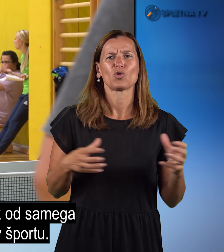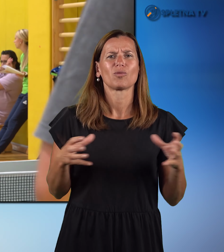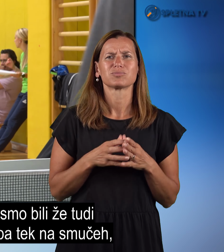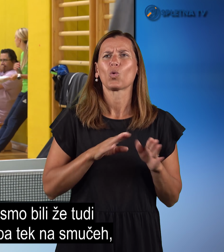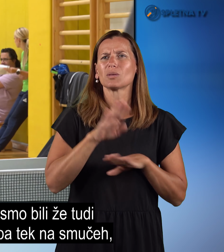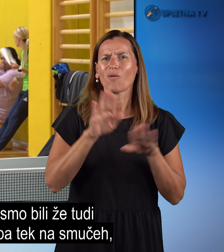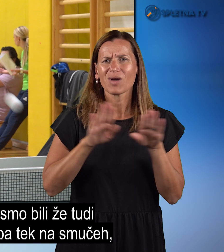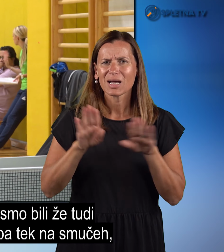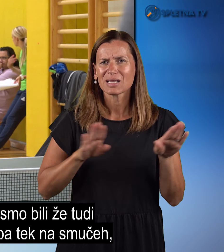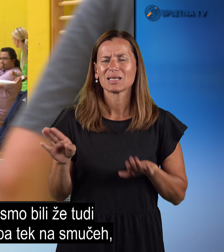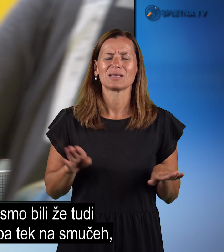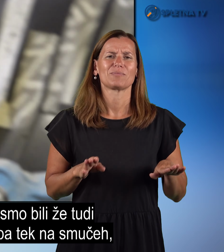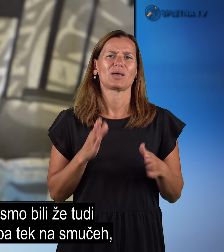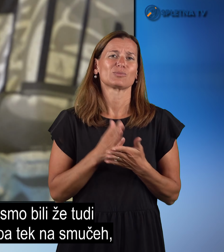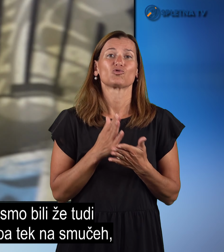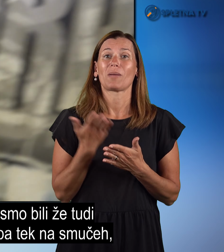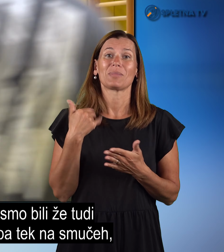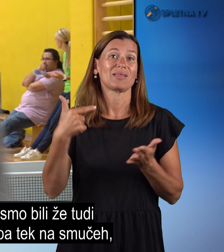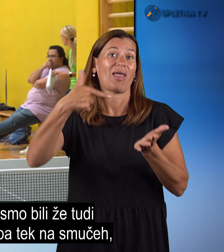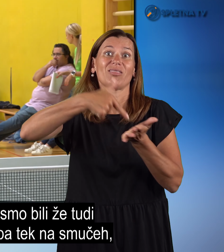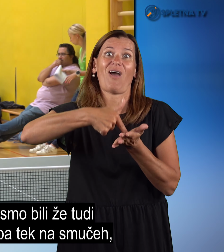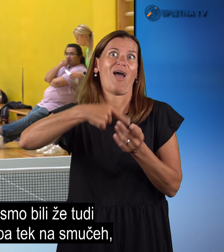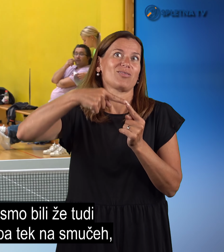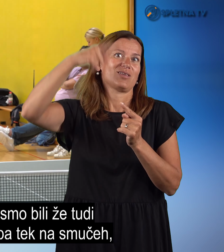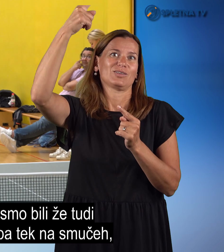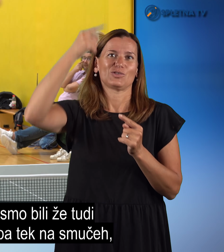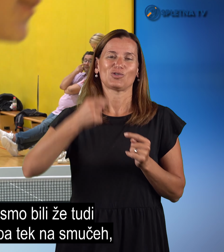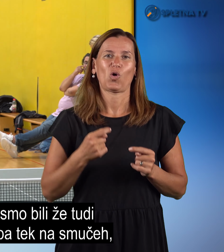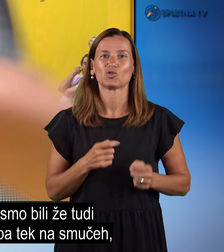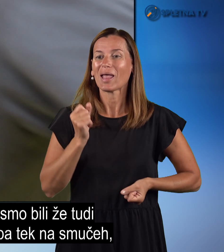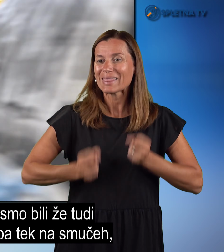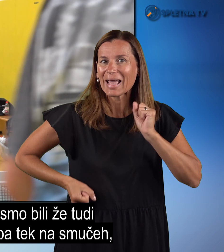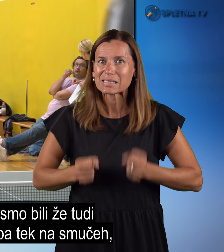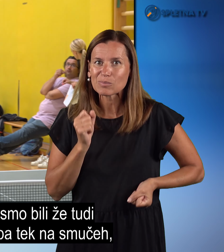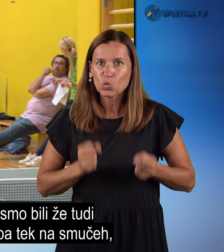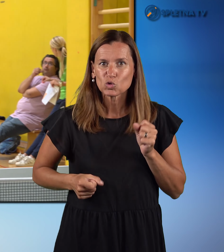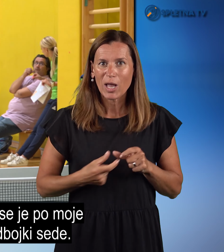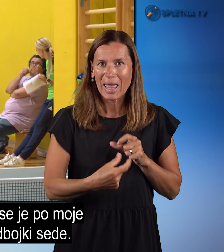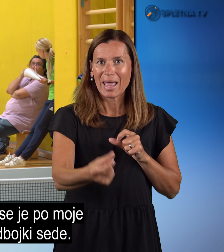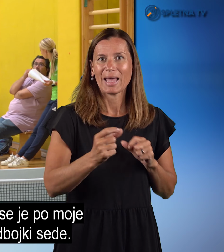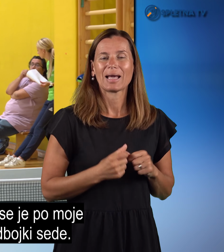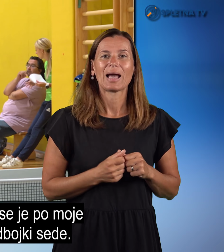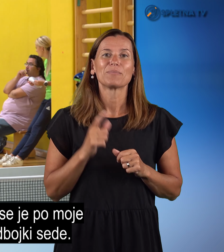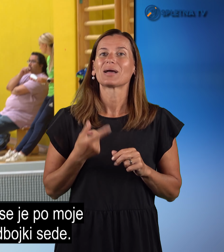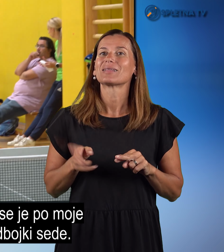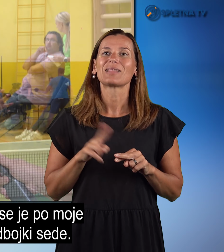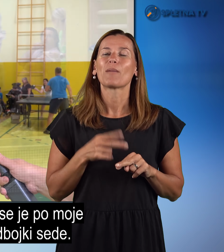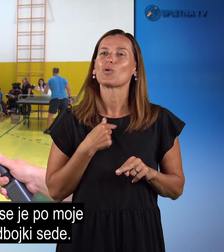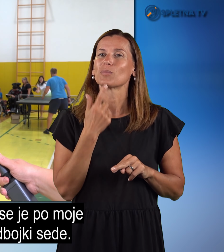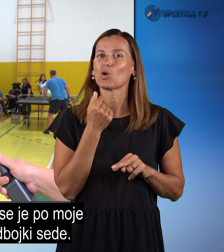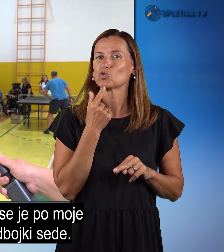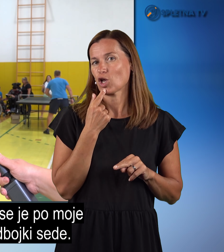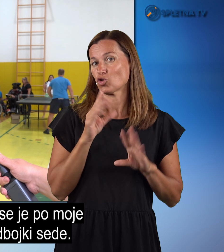športu, hodimo v hribe, smo bili že tudi na 2000, tako da pa tek na smučeh, ampak najbolj se po mojem najdu